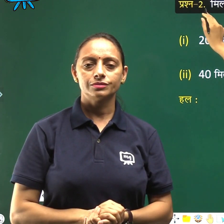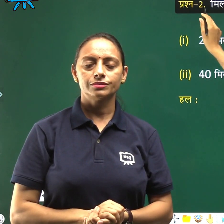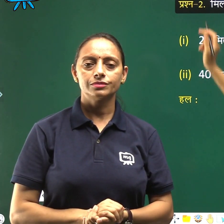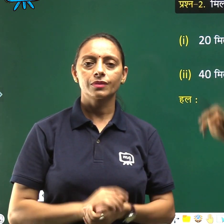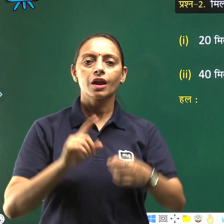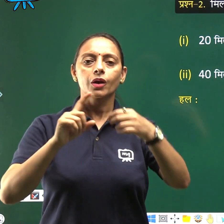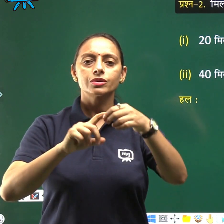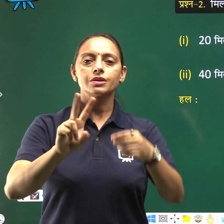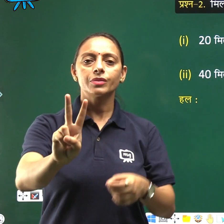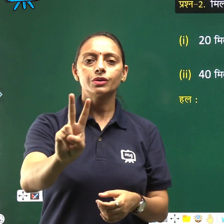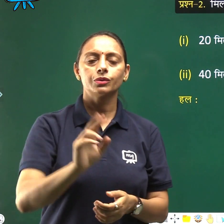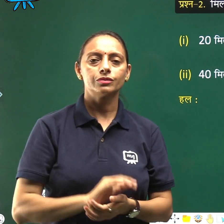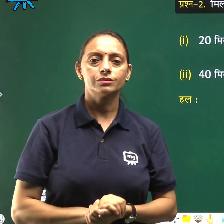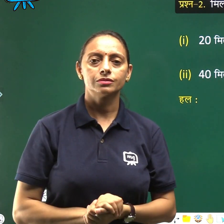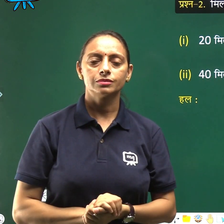प्रश्न 2,